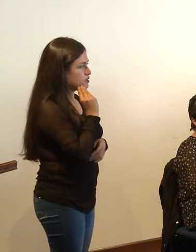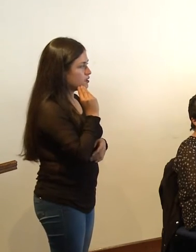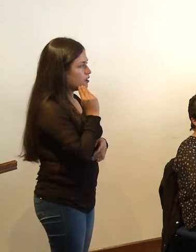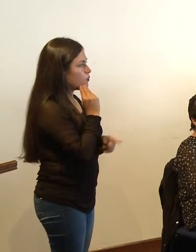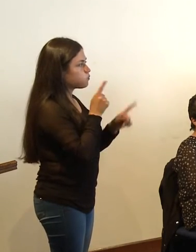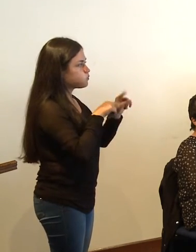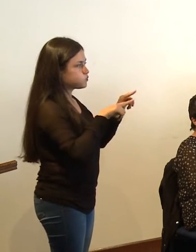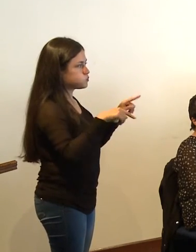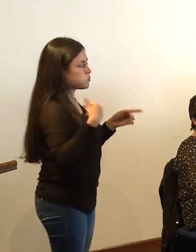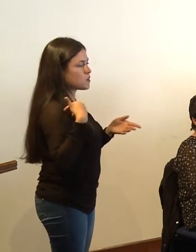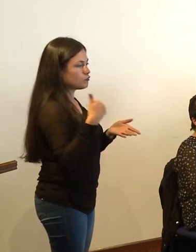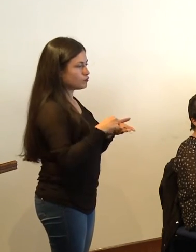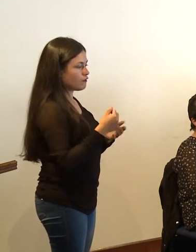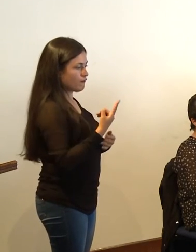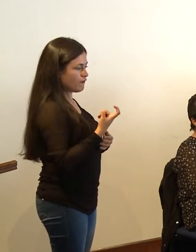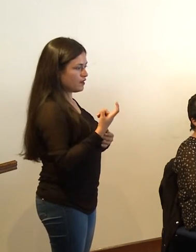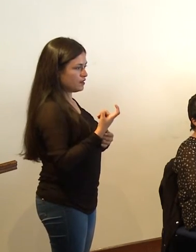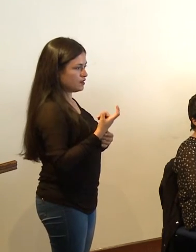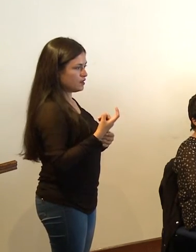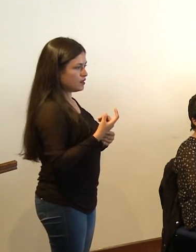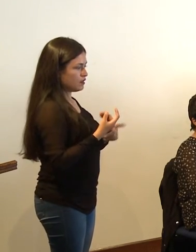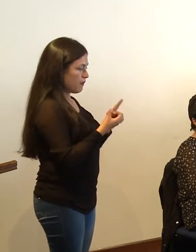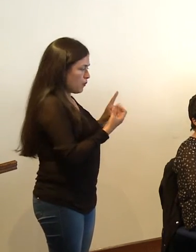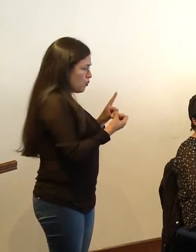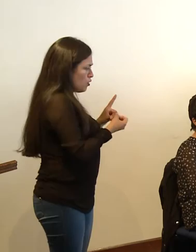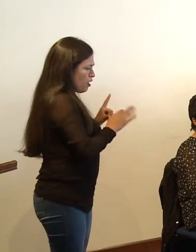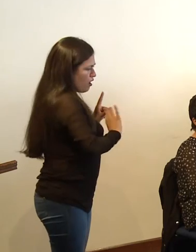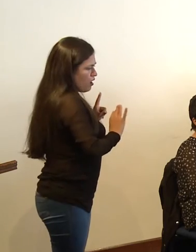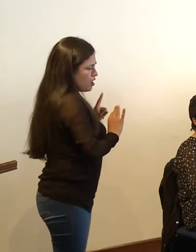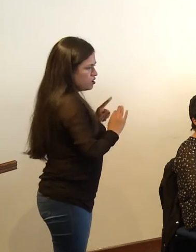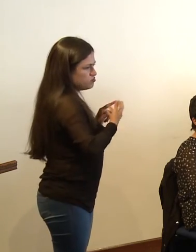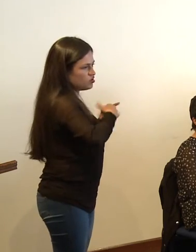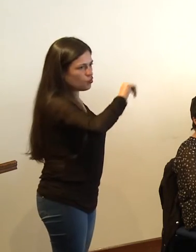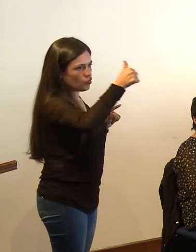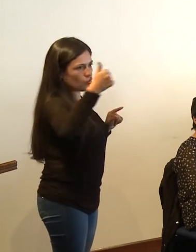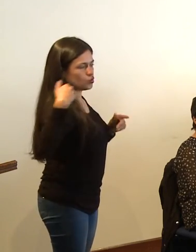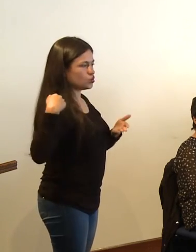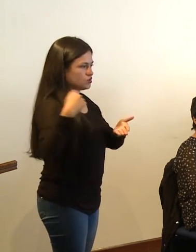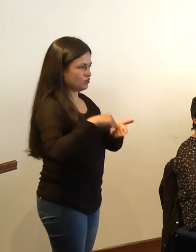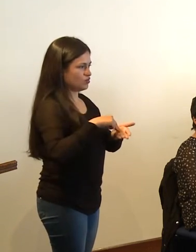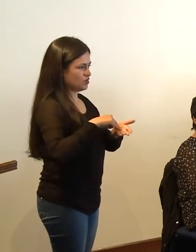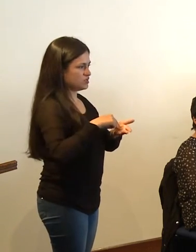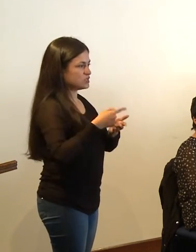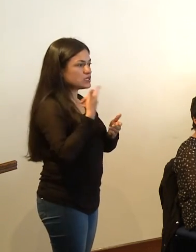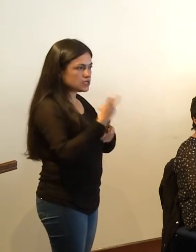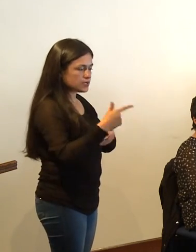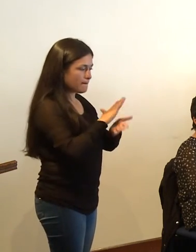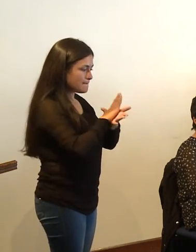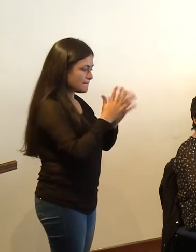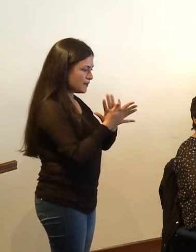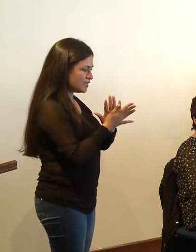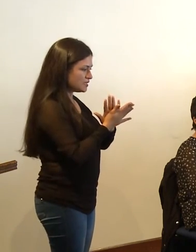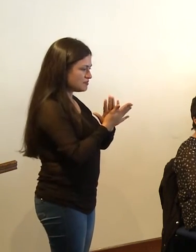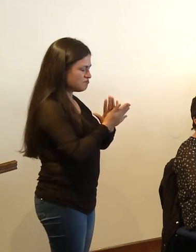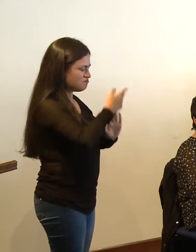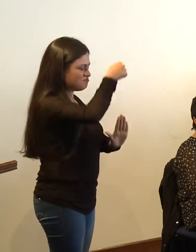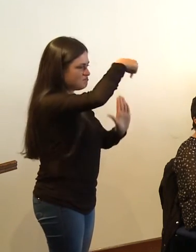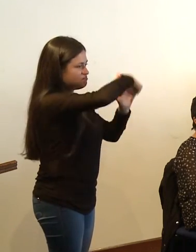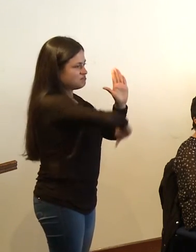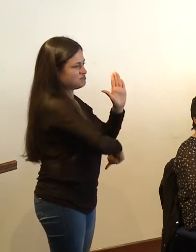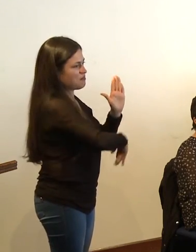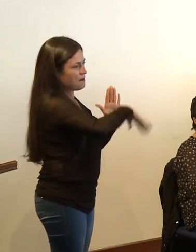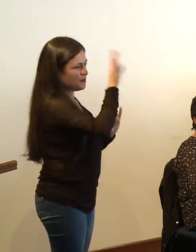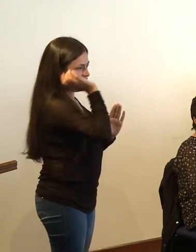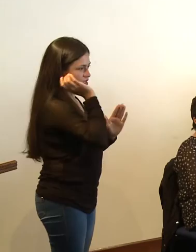muchos autores que no vienen de la educación popular, pero que nos hacen caer en cuenta que la paz es mucho más. Es decir, que